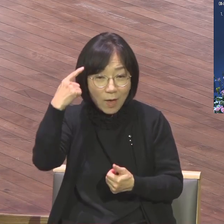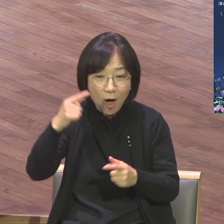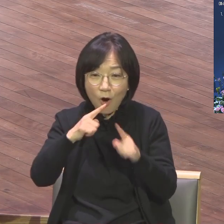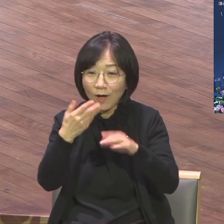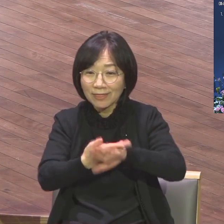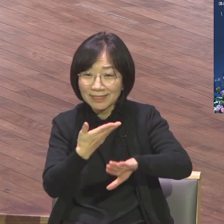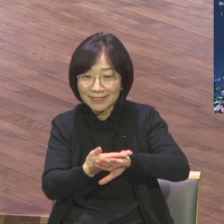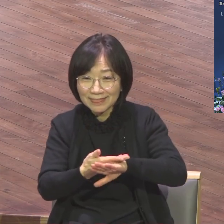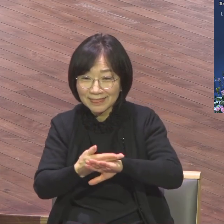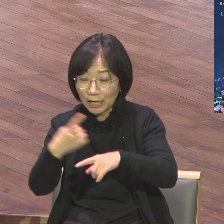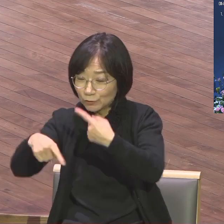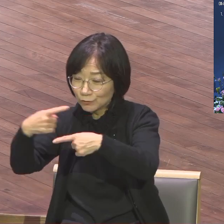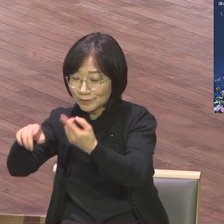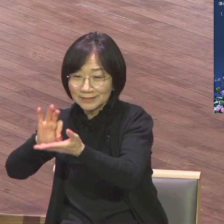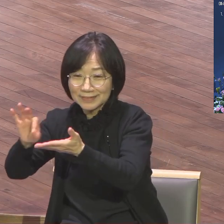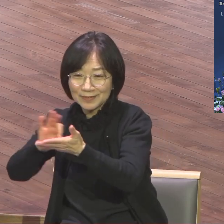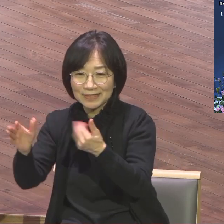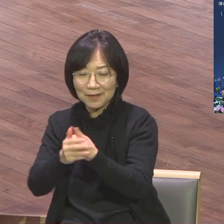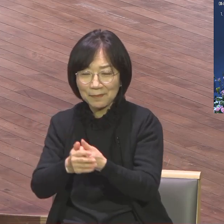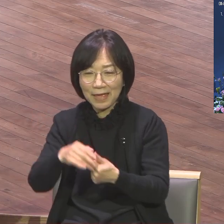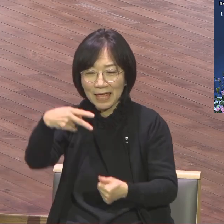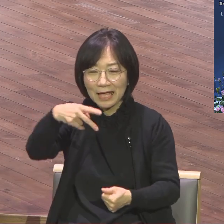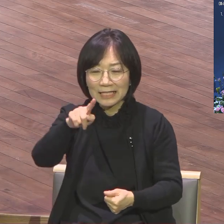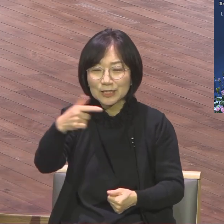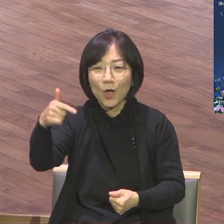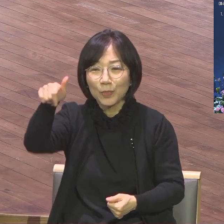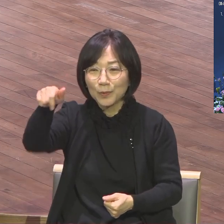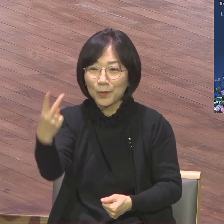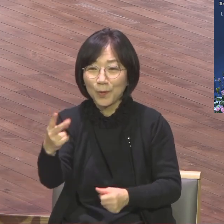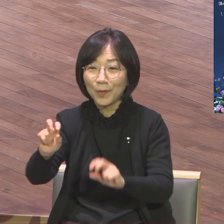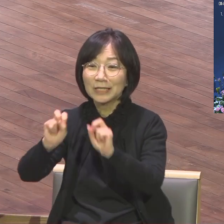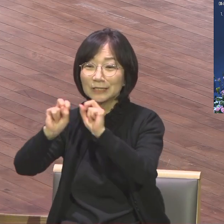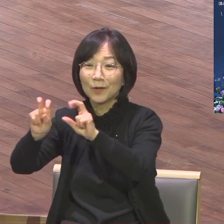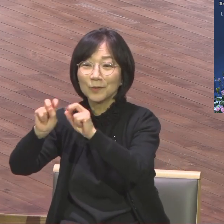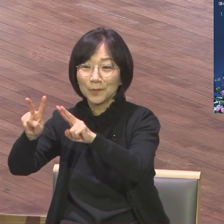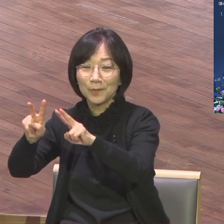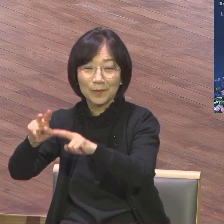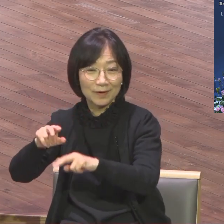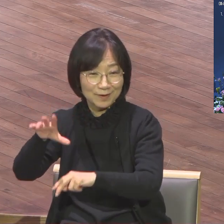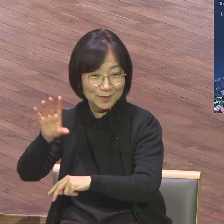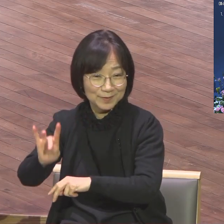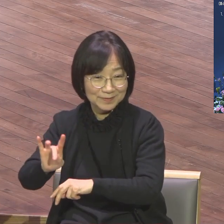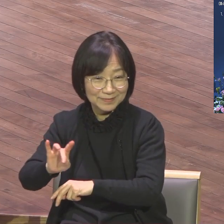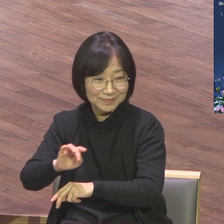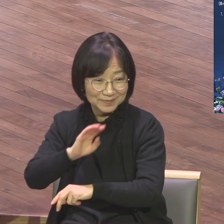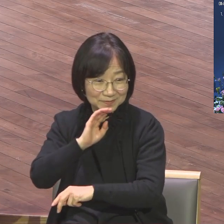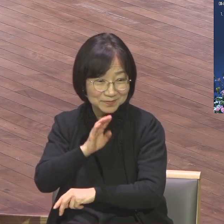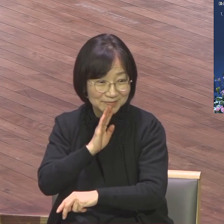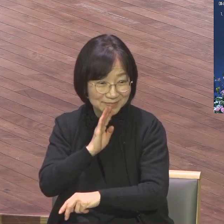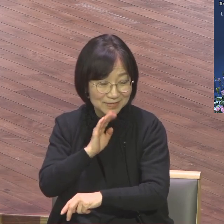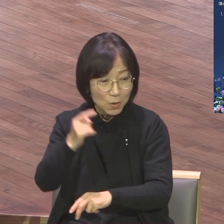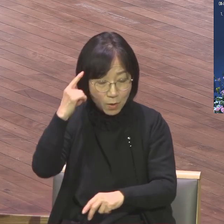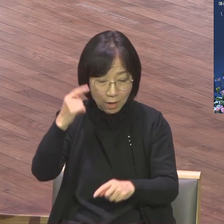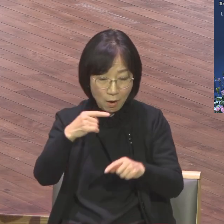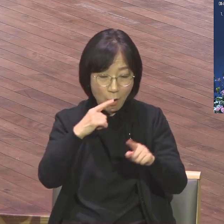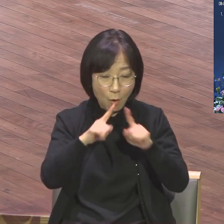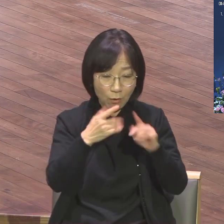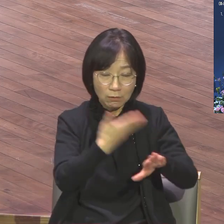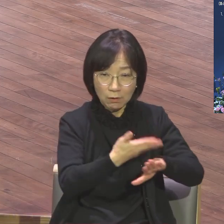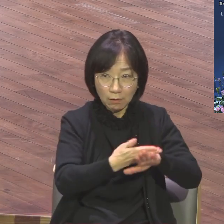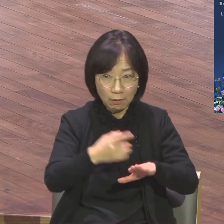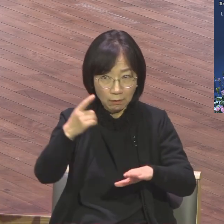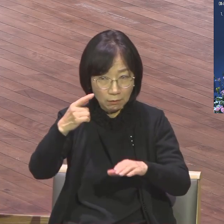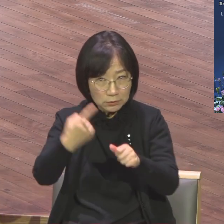그래서 농인 선교라고 말해야 됩니다. 언어가 달라요. 언어가 다르면 문화가 다른 겁니다. 생각이 다르고 완전히 다릅니다.